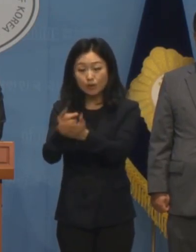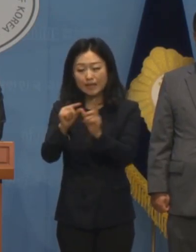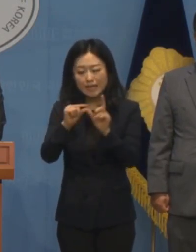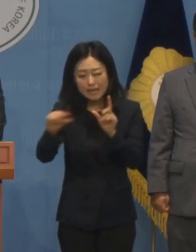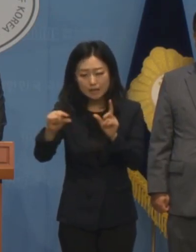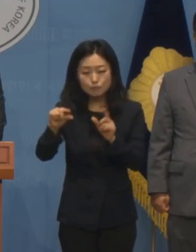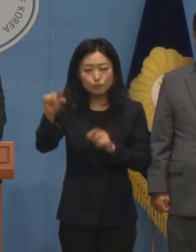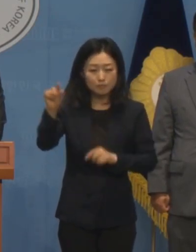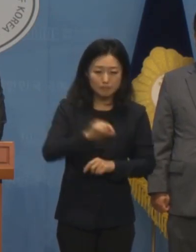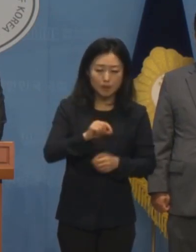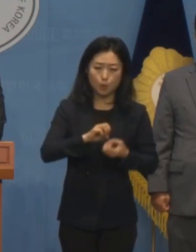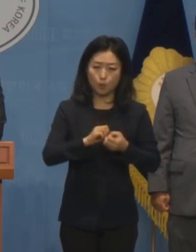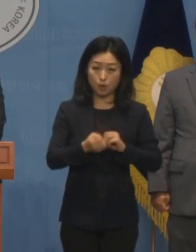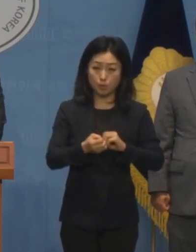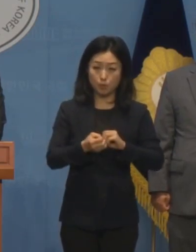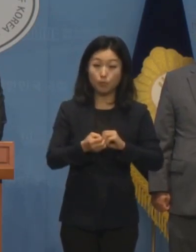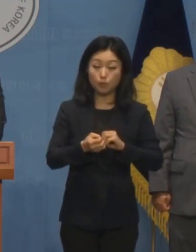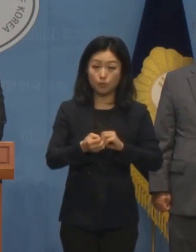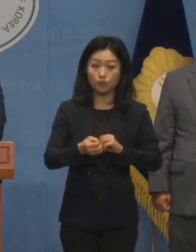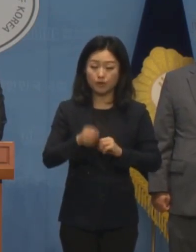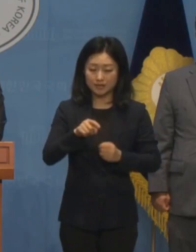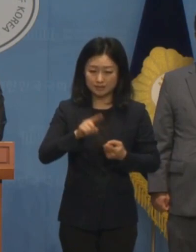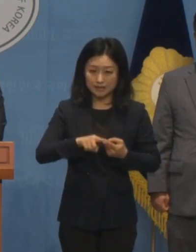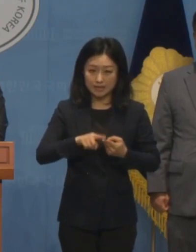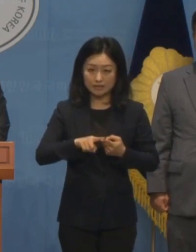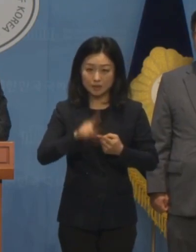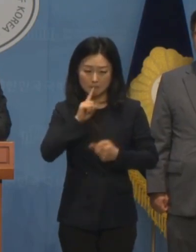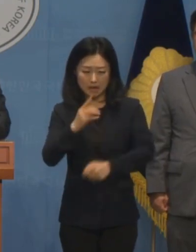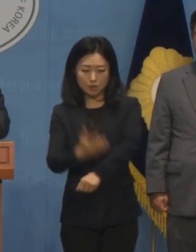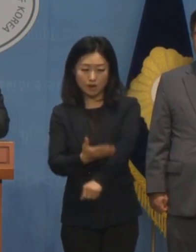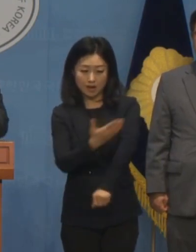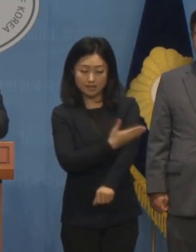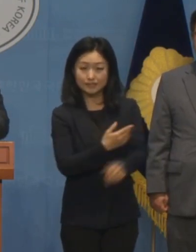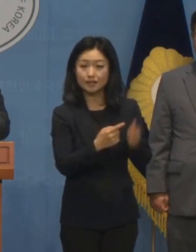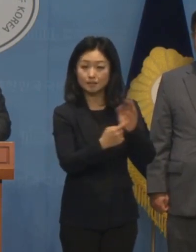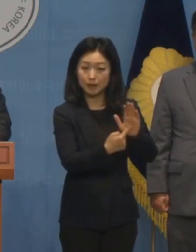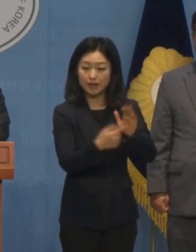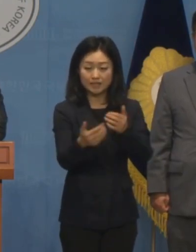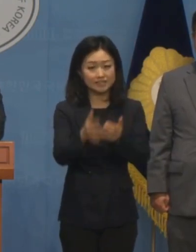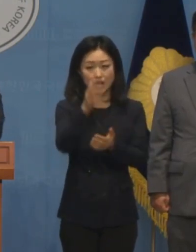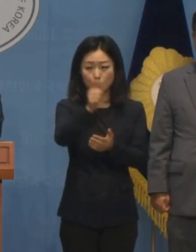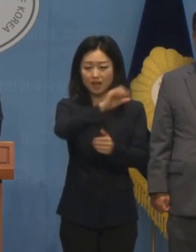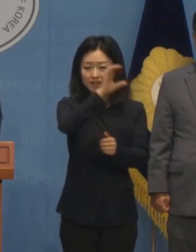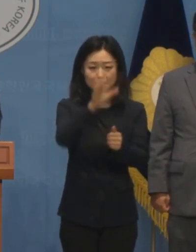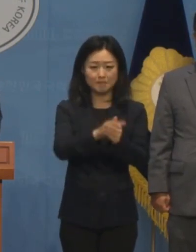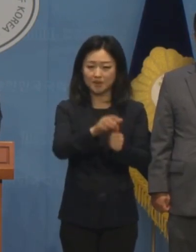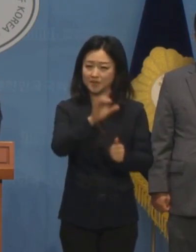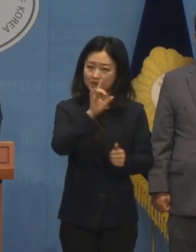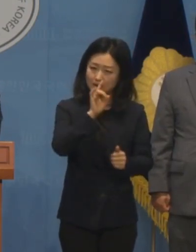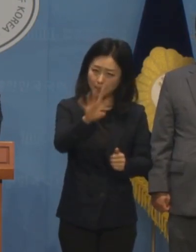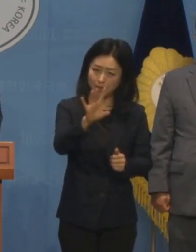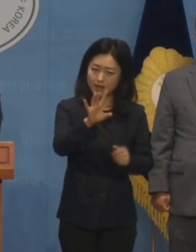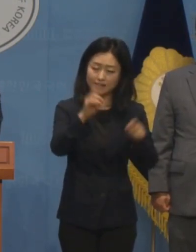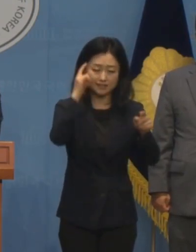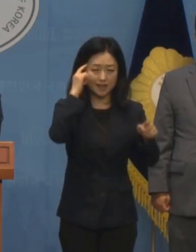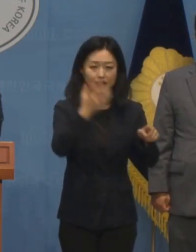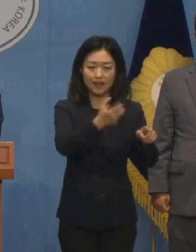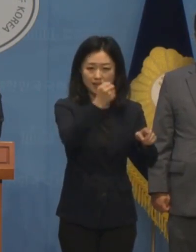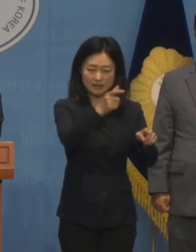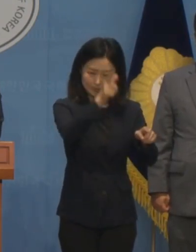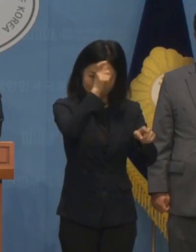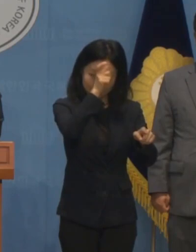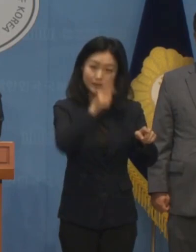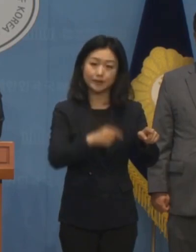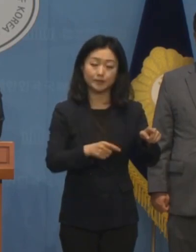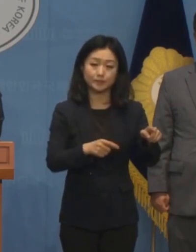표현을 발췌 왜곡, 침소 봉대하며 과기부 장관 임명 절차를 중단시키고 있습니다.